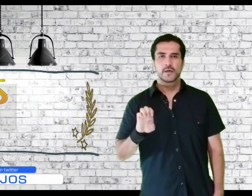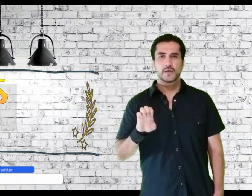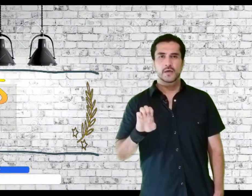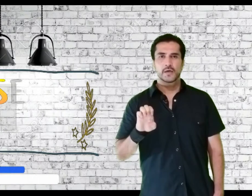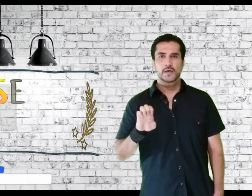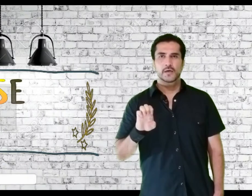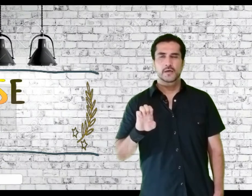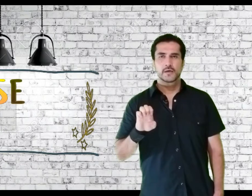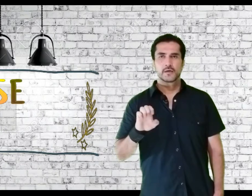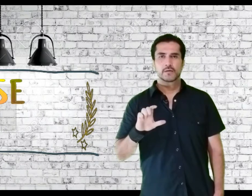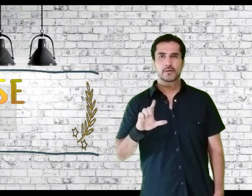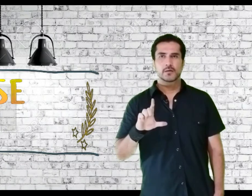E,